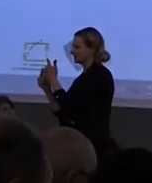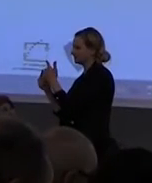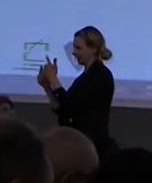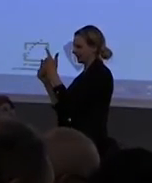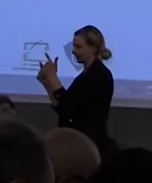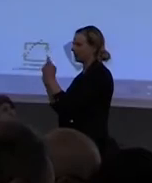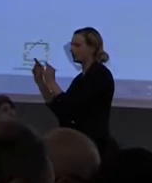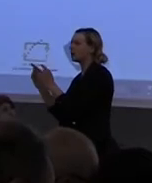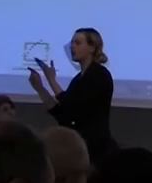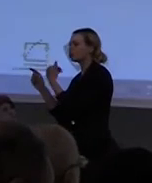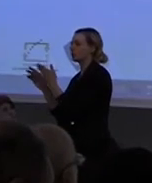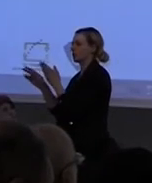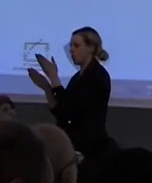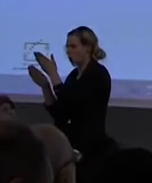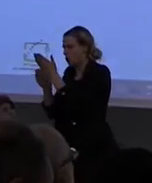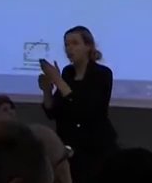místa, kde jsme realizovali